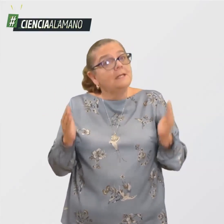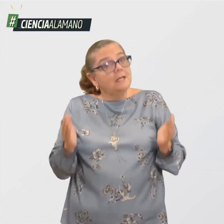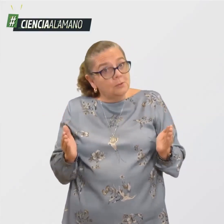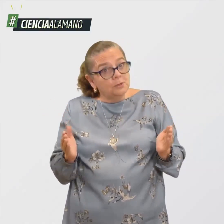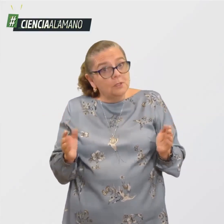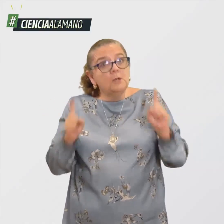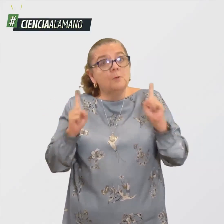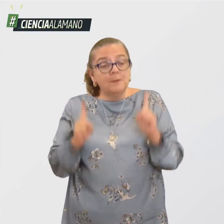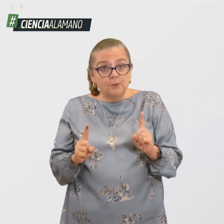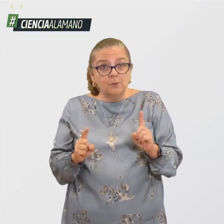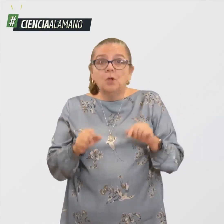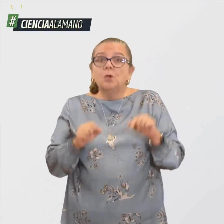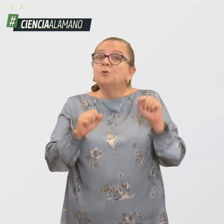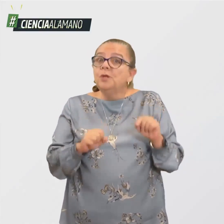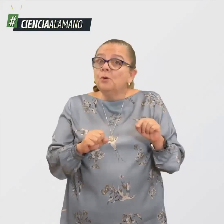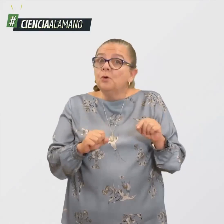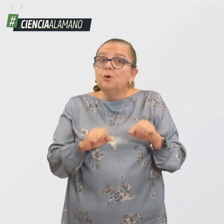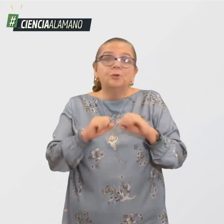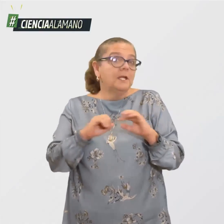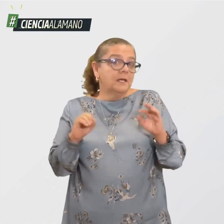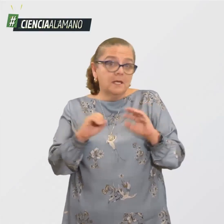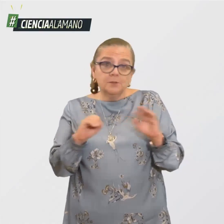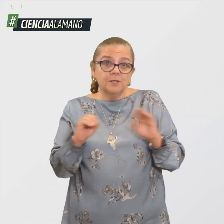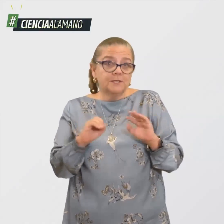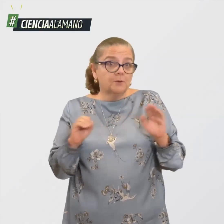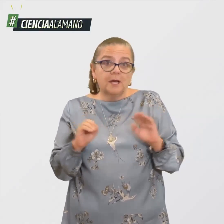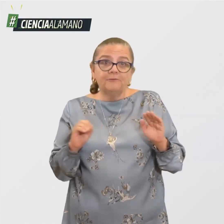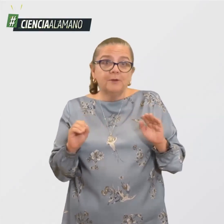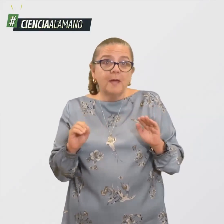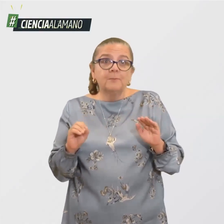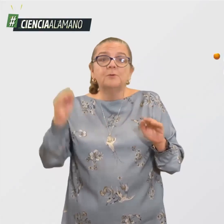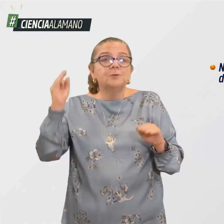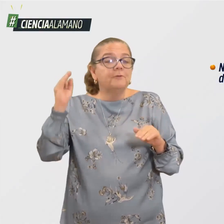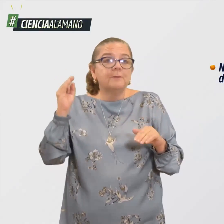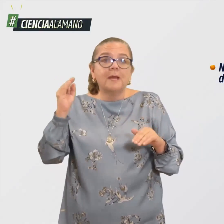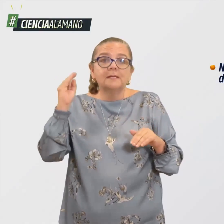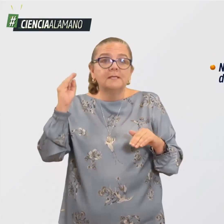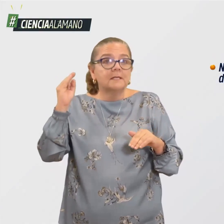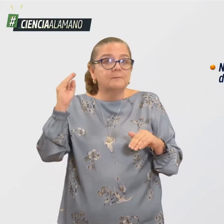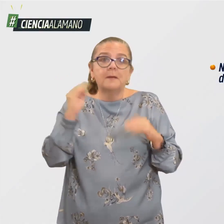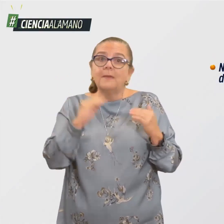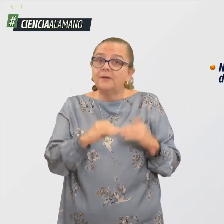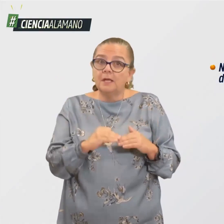No. Lo primero, su hijo no tiene riesgo de desarrollar la enfermedad porque no es una enfermedad que es un paciente de la enfermedad.